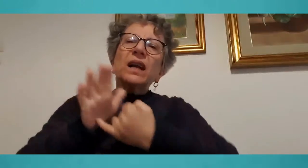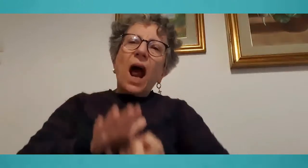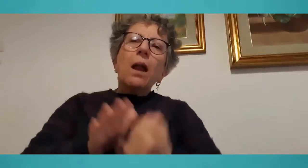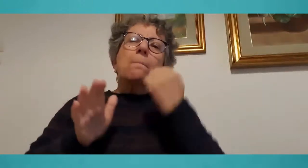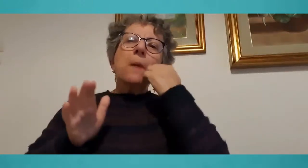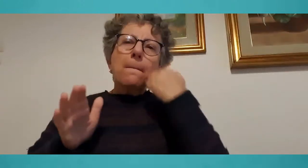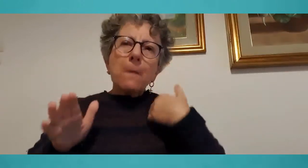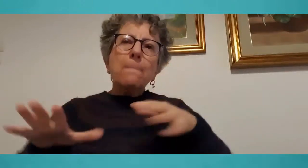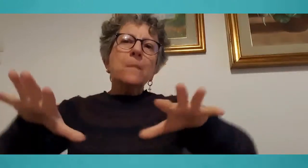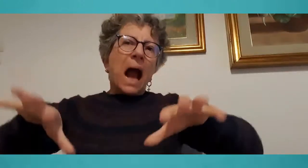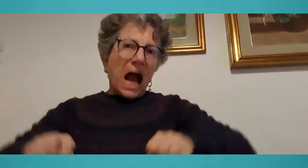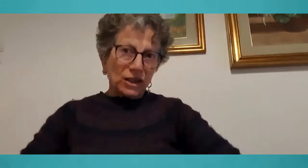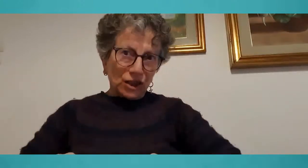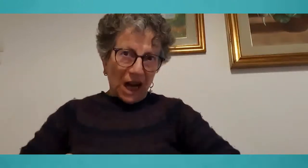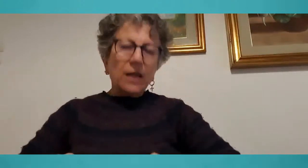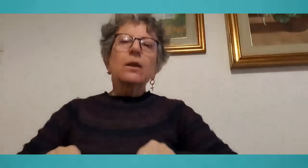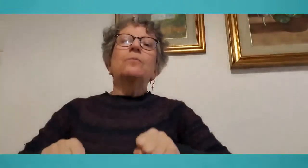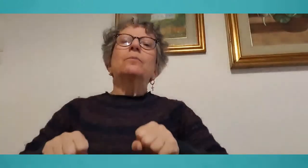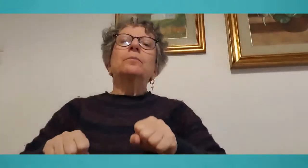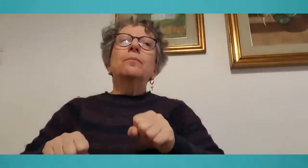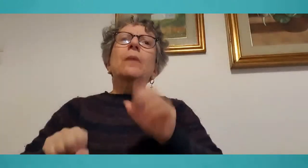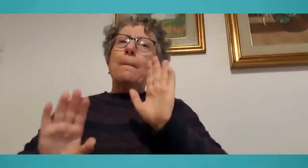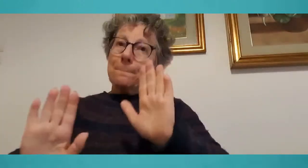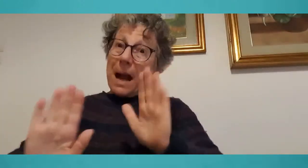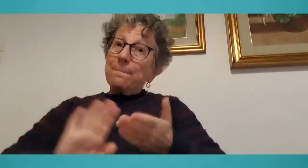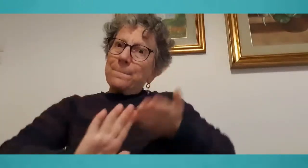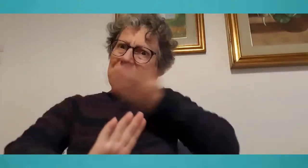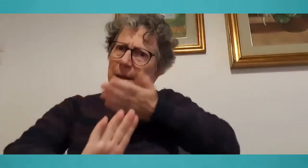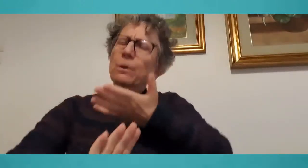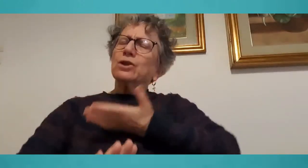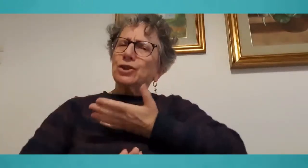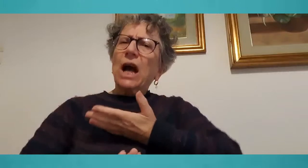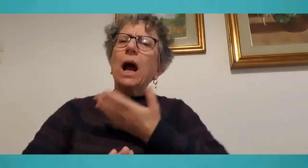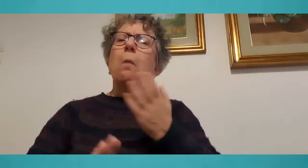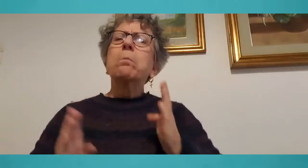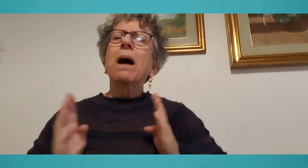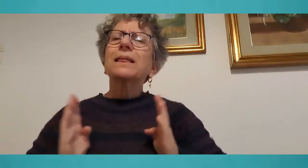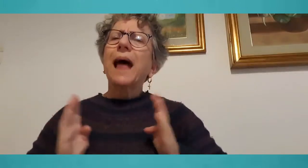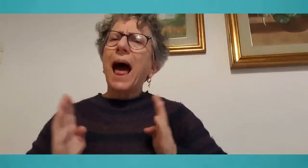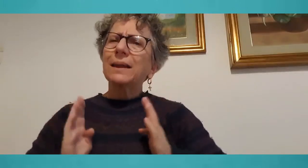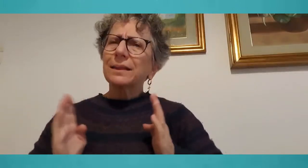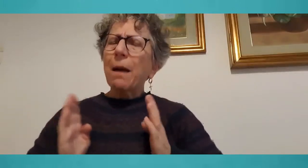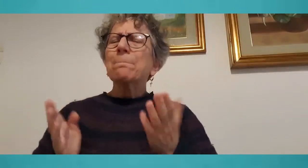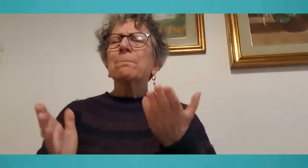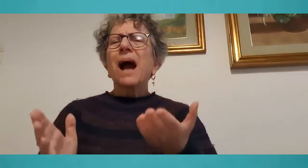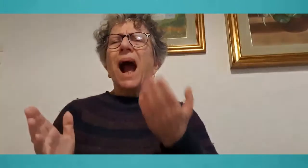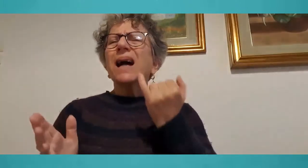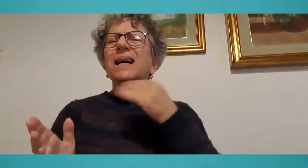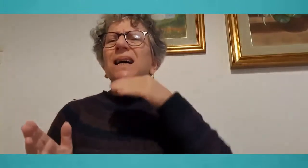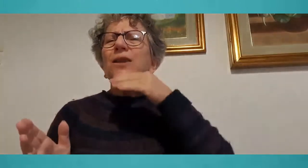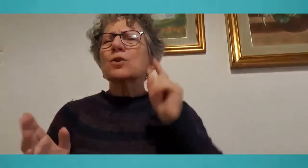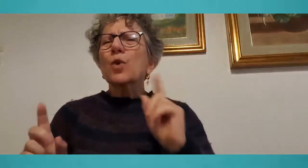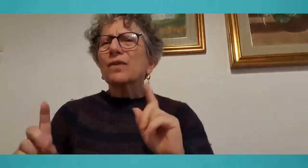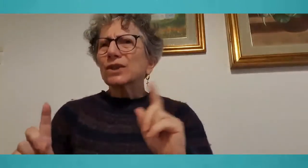pernah muka pada muka patan hanya